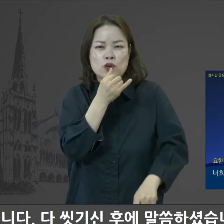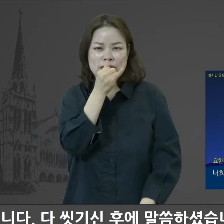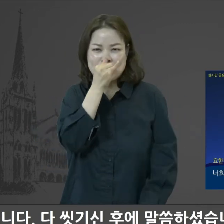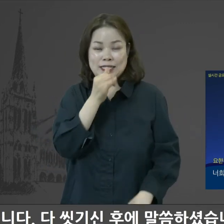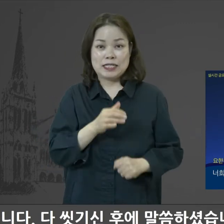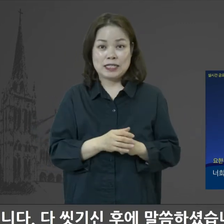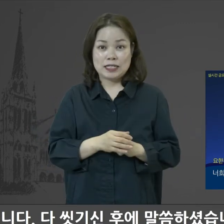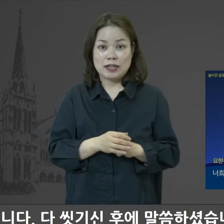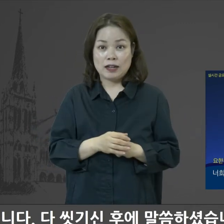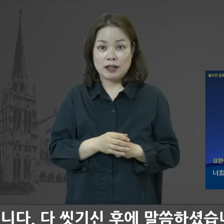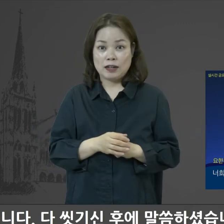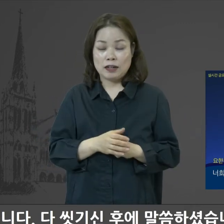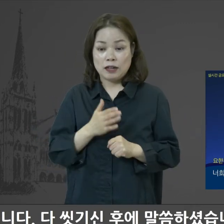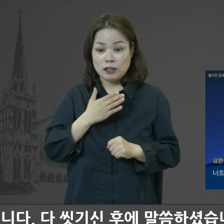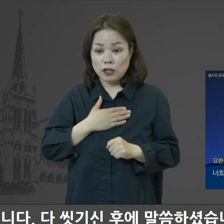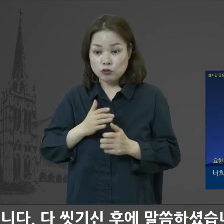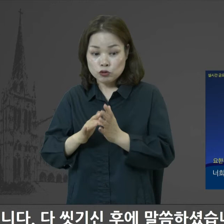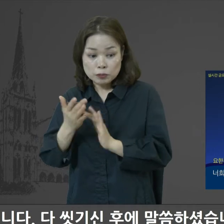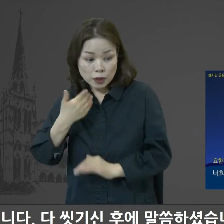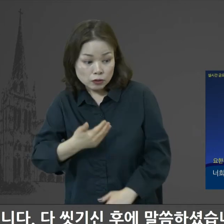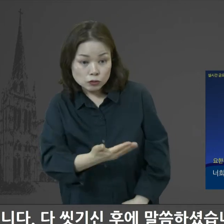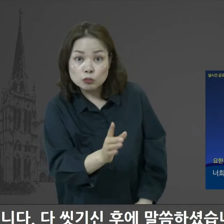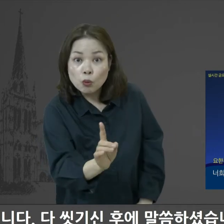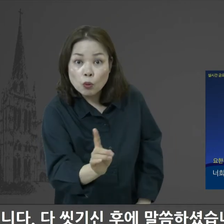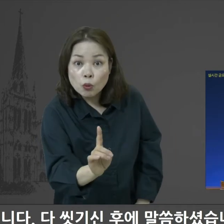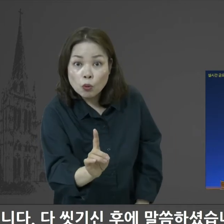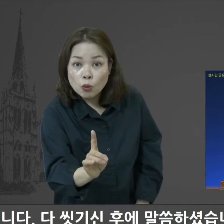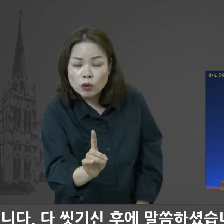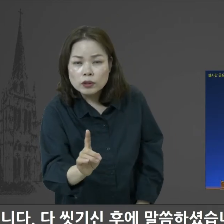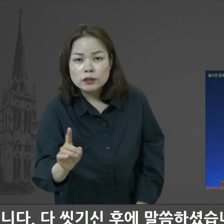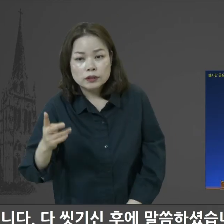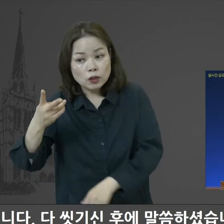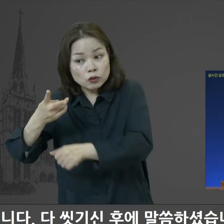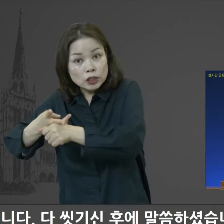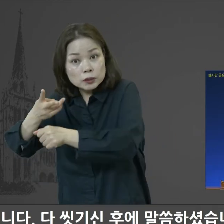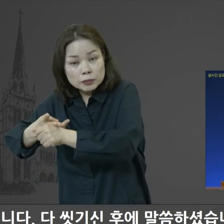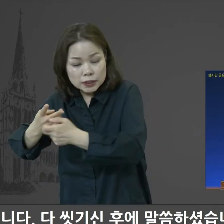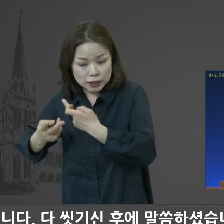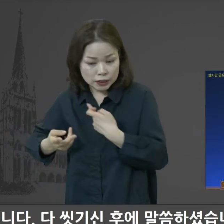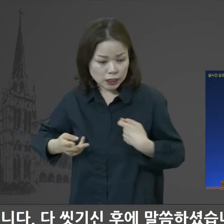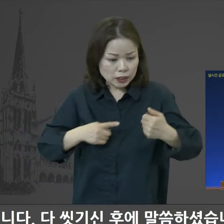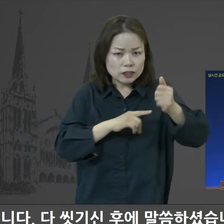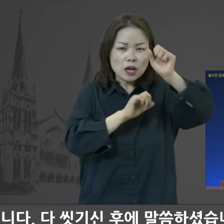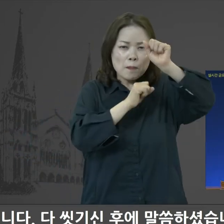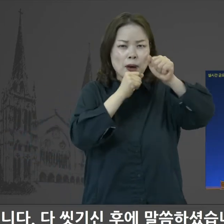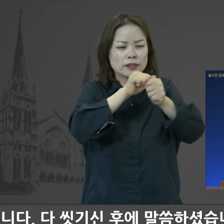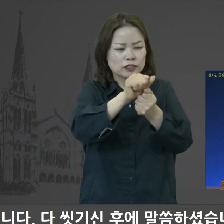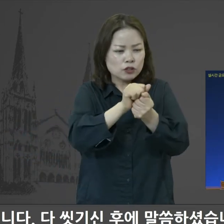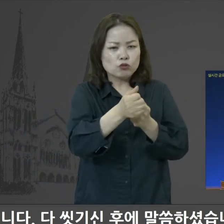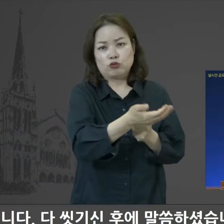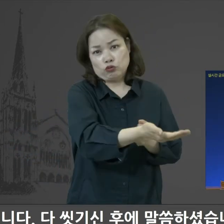있으리라. 예수님 알려주고 보여준 게 뭐죠? 스승이 제자들의 발을 씻어준 겁니다.